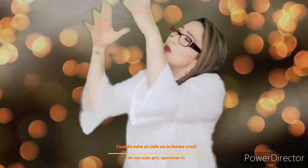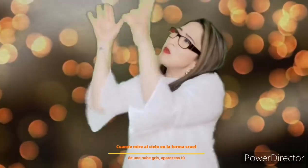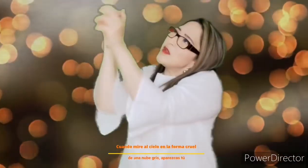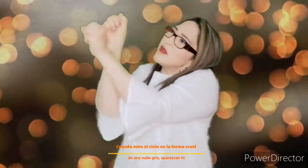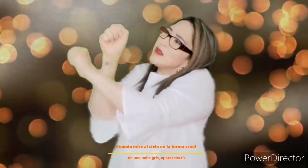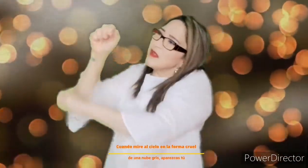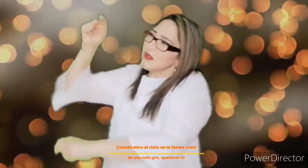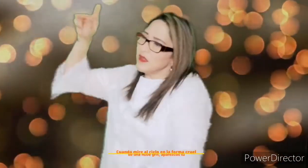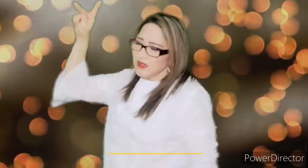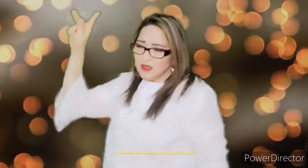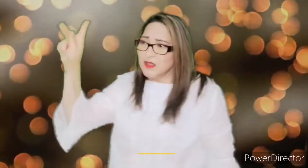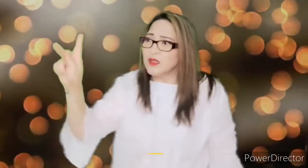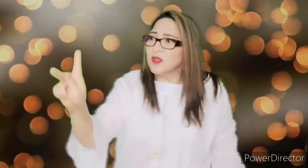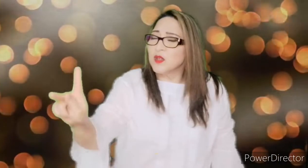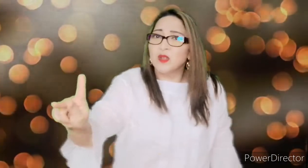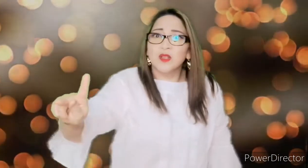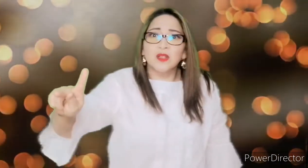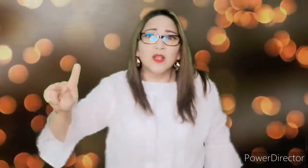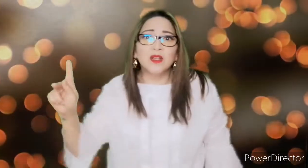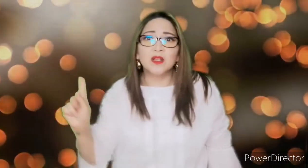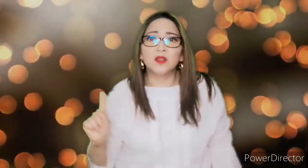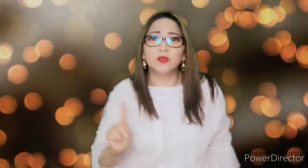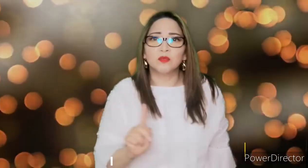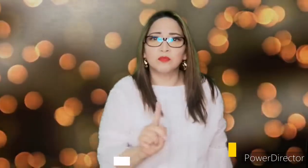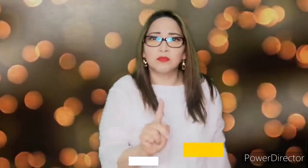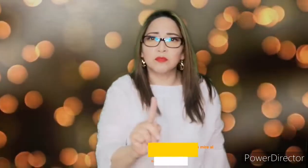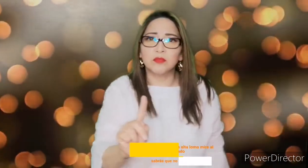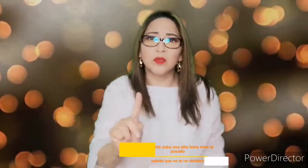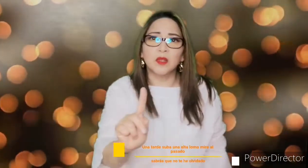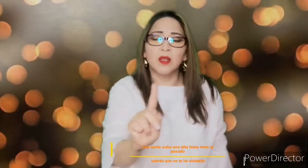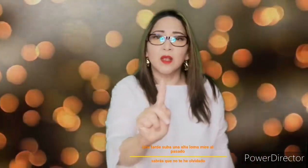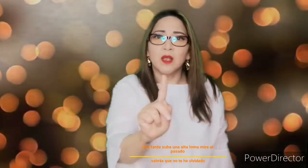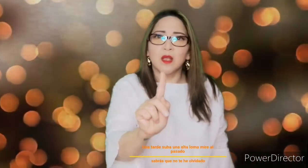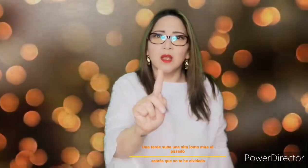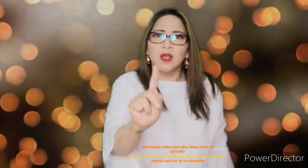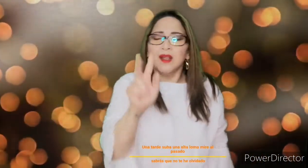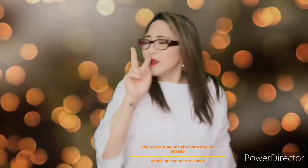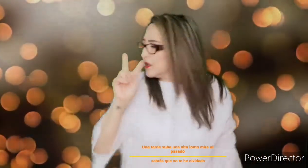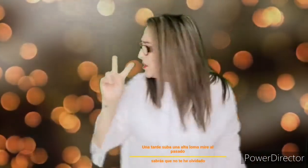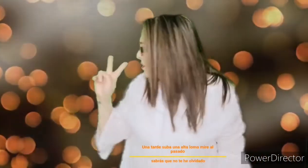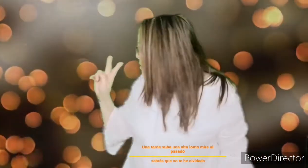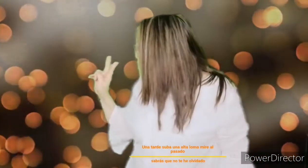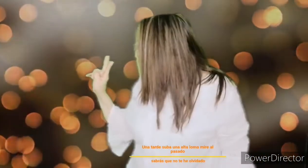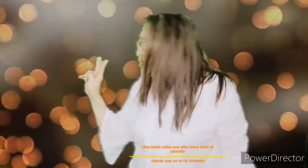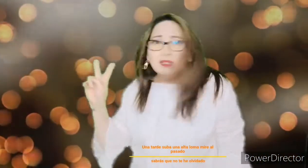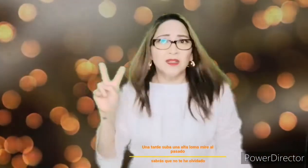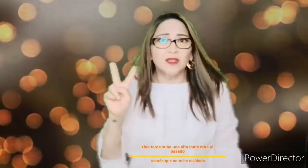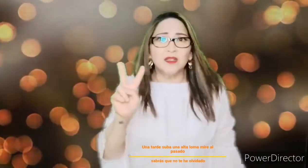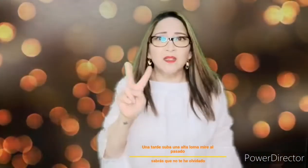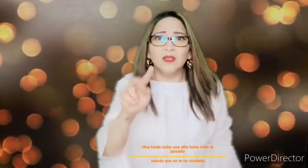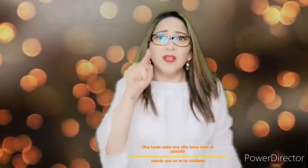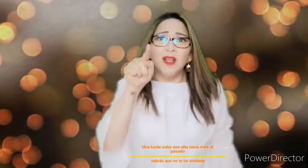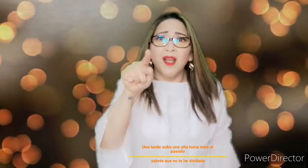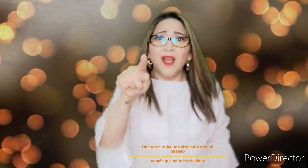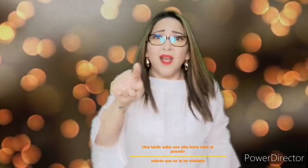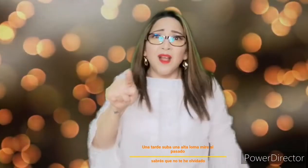Aparezcas tú, una tarde suave, tarde doble Miré el pasado, sabes que no te he olvidado